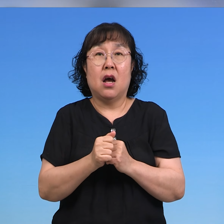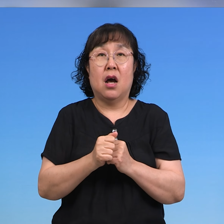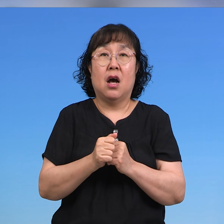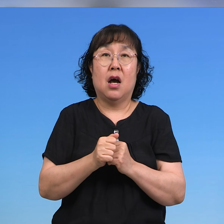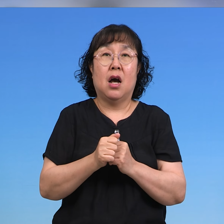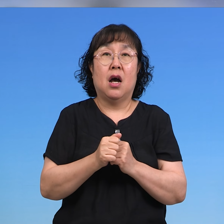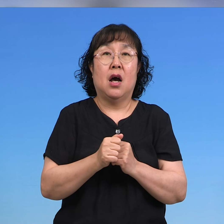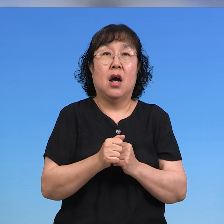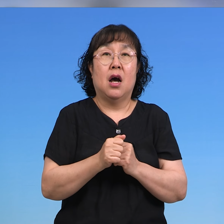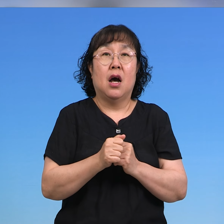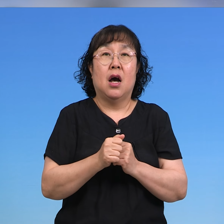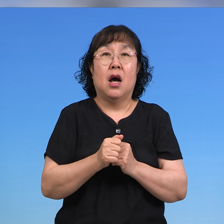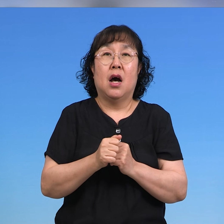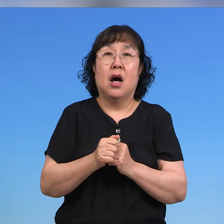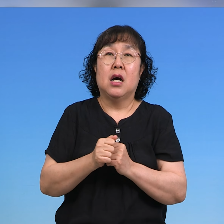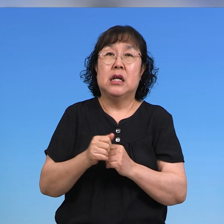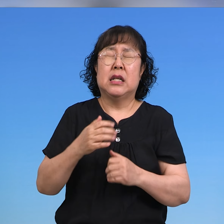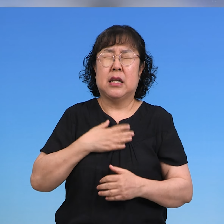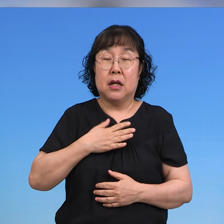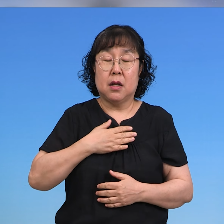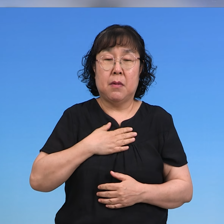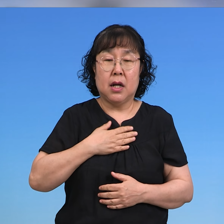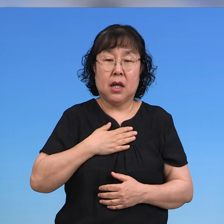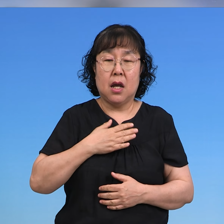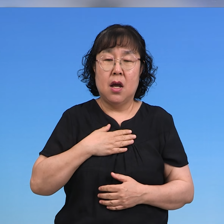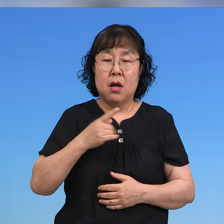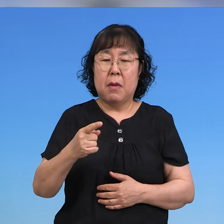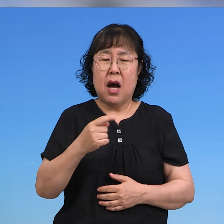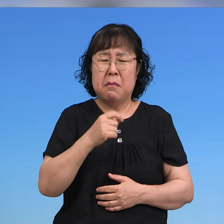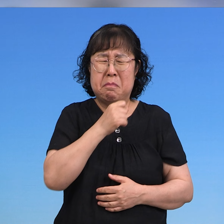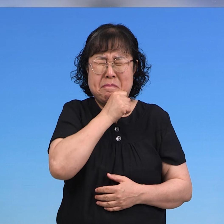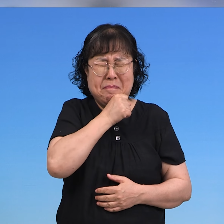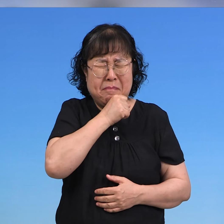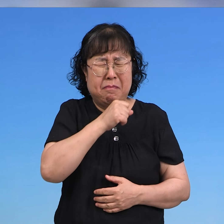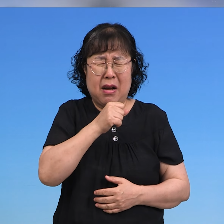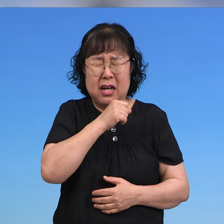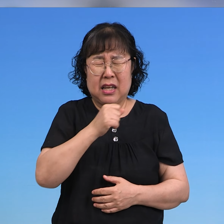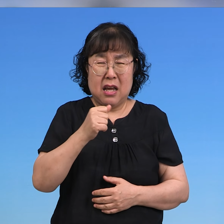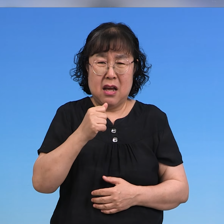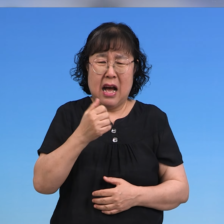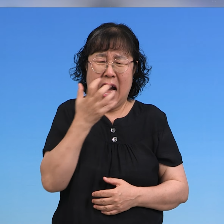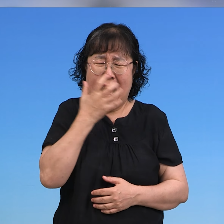막 이러면서 이제 그거를 먹거든요. 우리 집 애들을 보니까